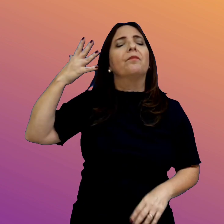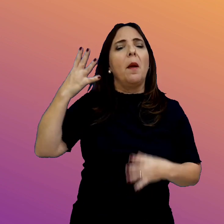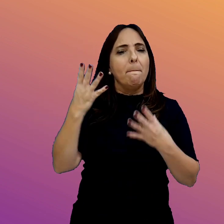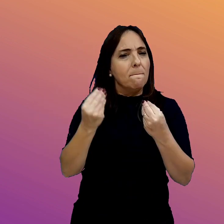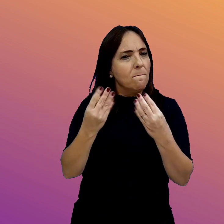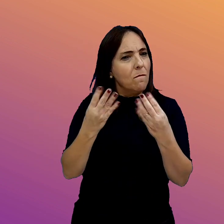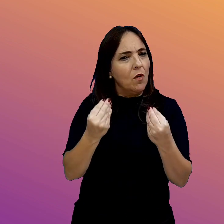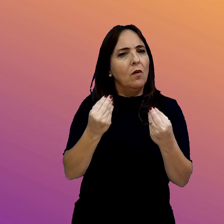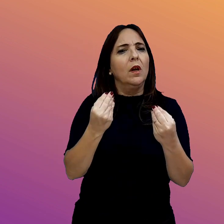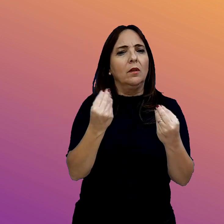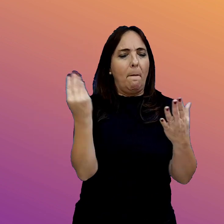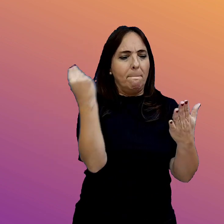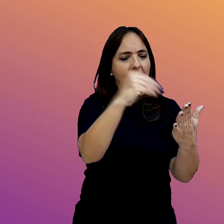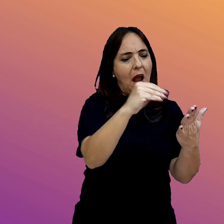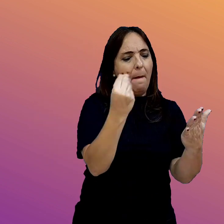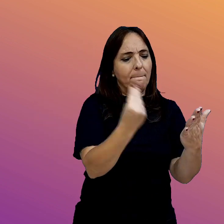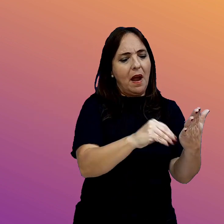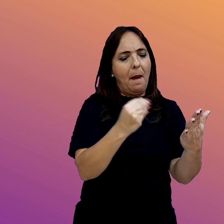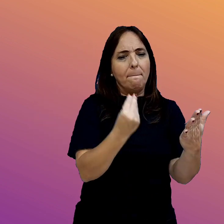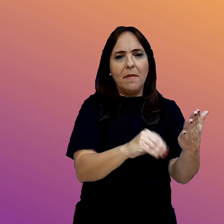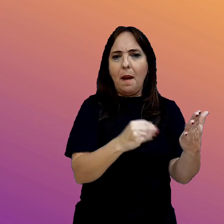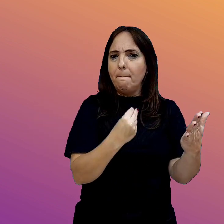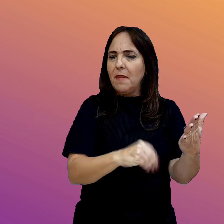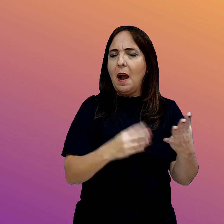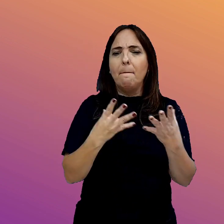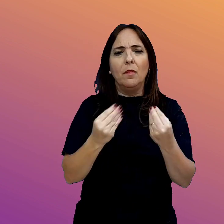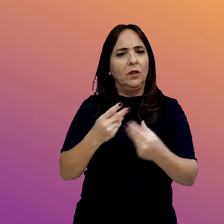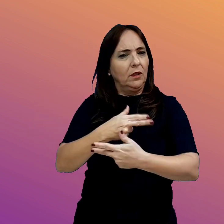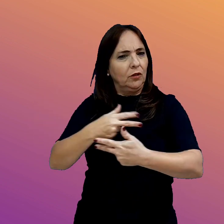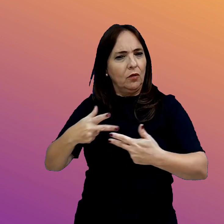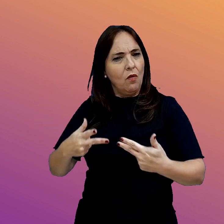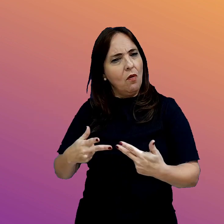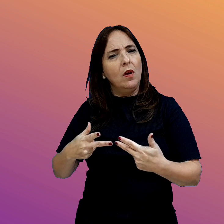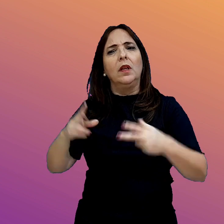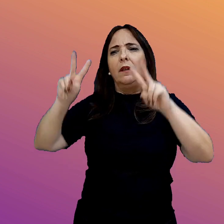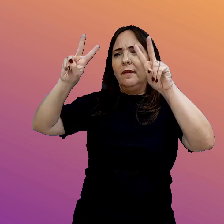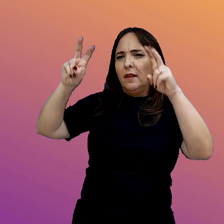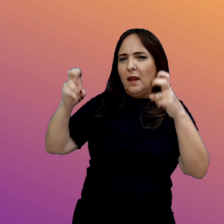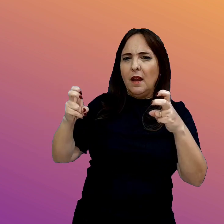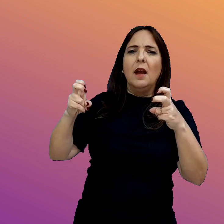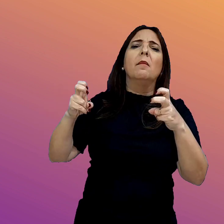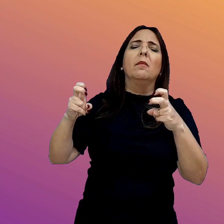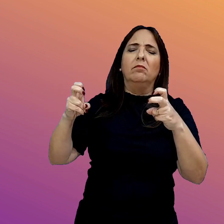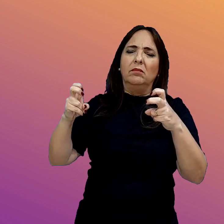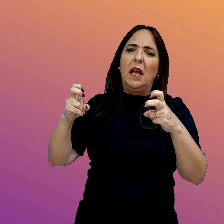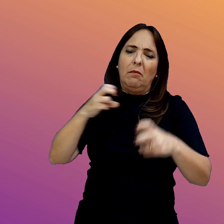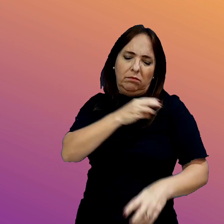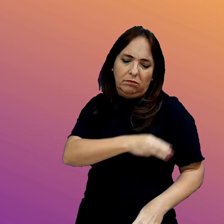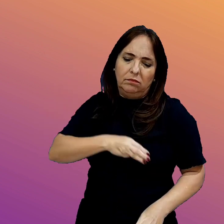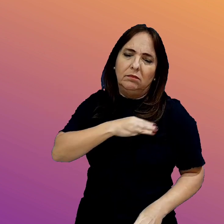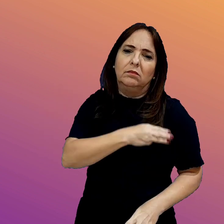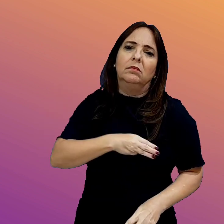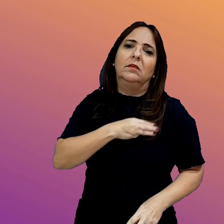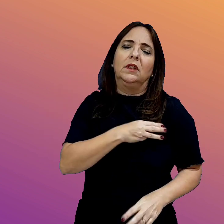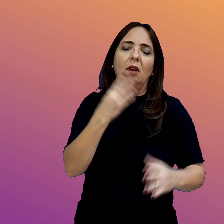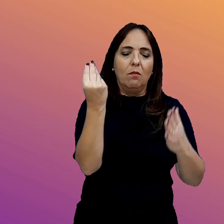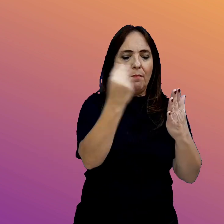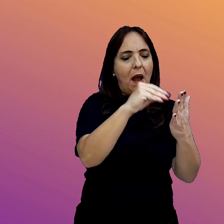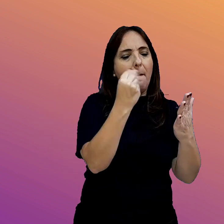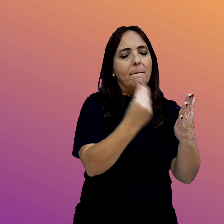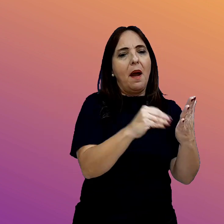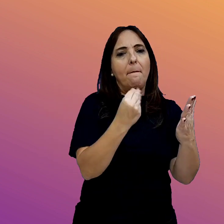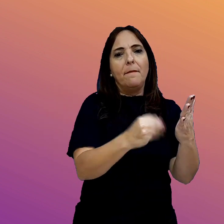para a União Feminina Missionária. Então a gente alimenta esse Instagram com o nosso conteúdo pessoal, de palestras, enfim, de artigos,